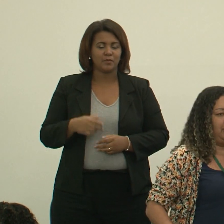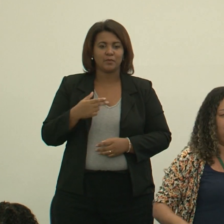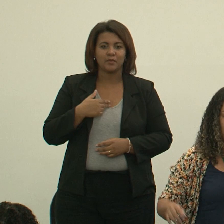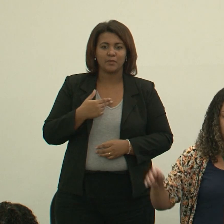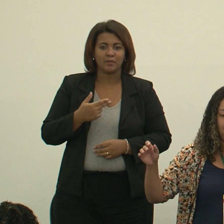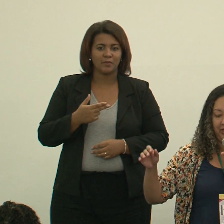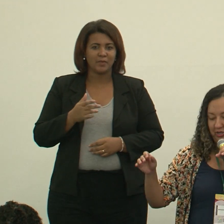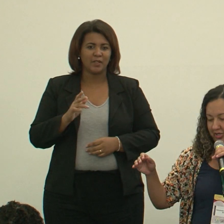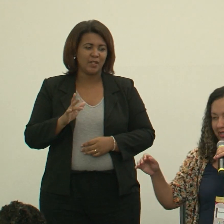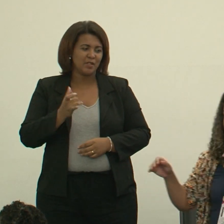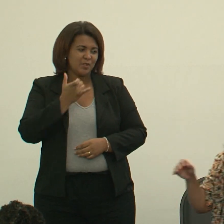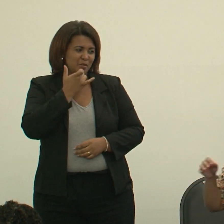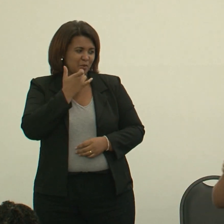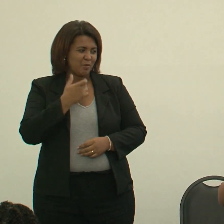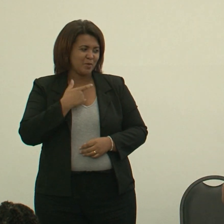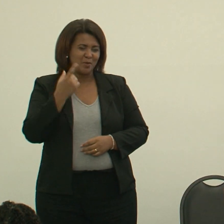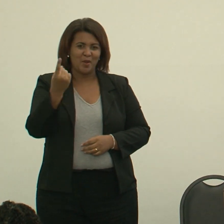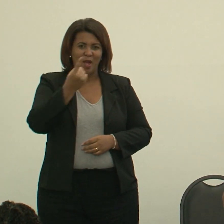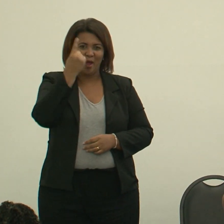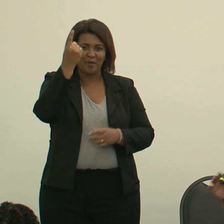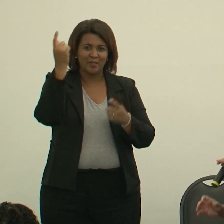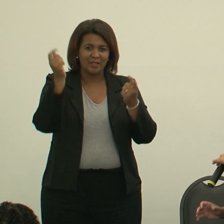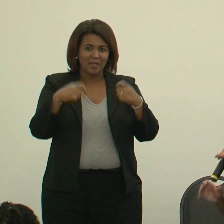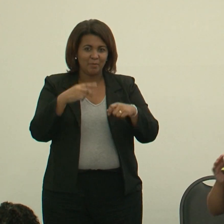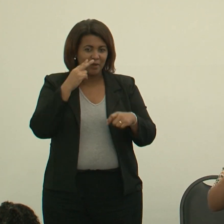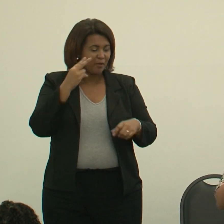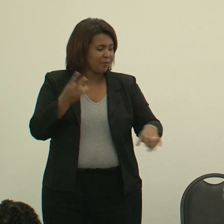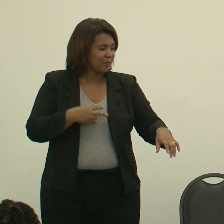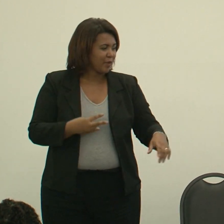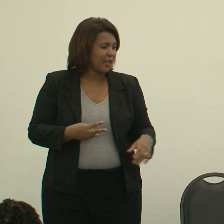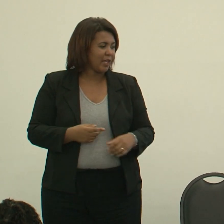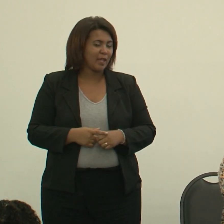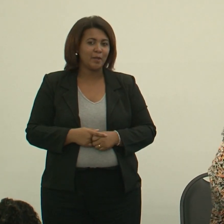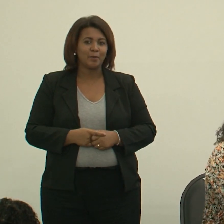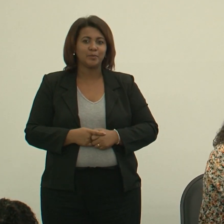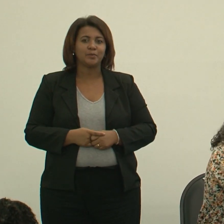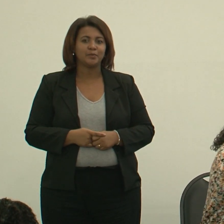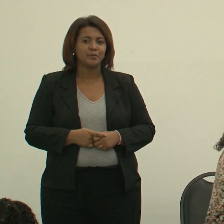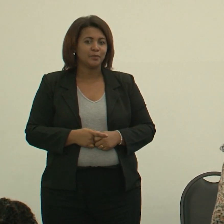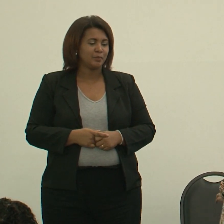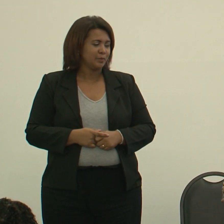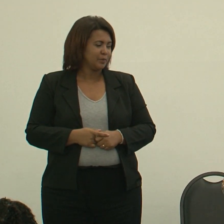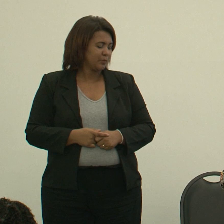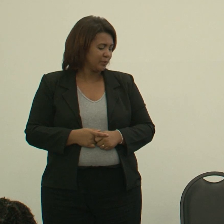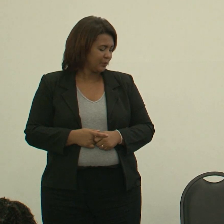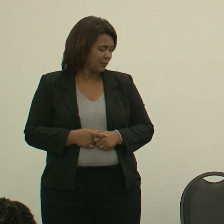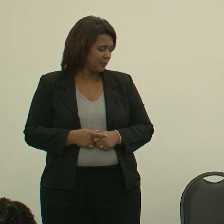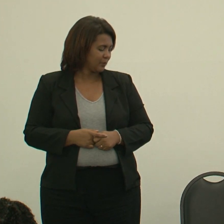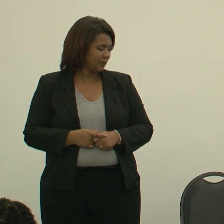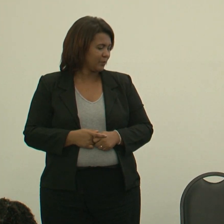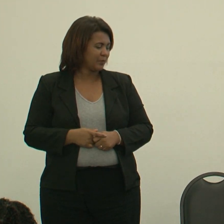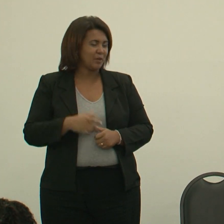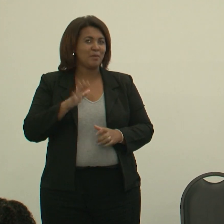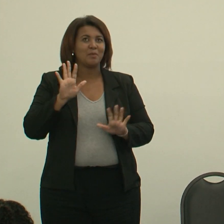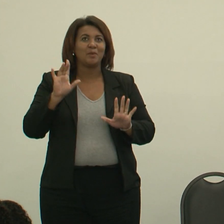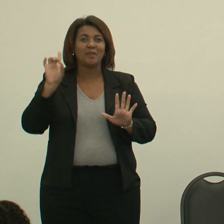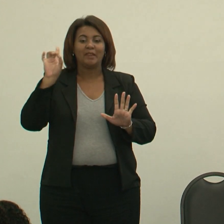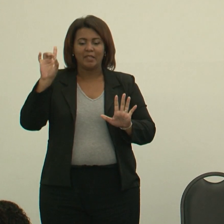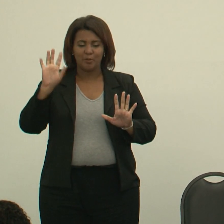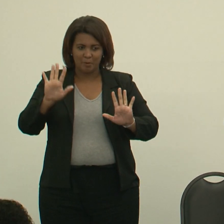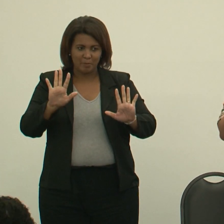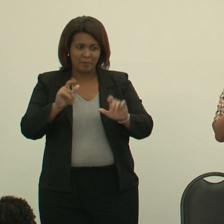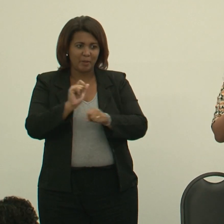Ai, gente, eu sou grande, né? Dá para ver daqui. Você vai caindo. Meu Deus. Peraí. Tá.